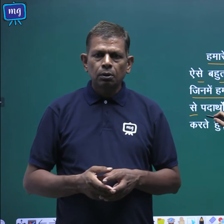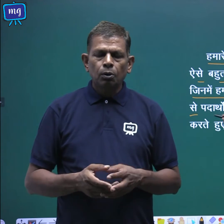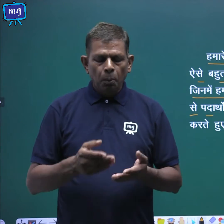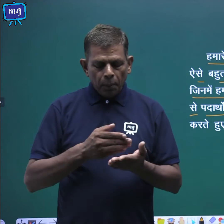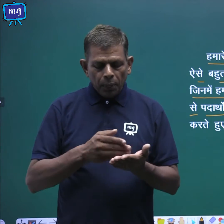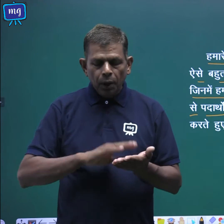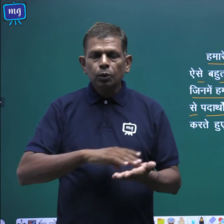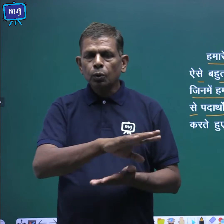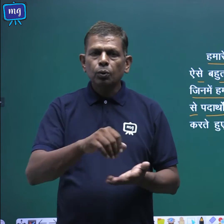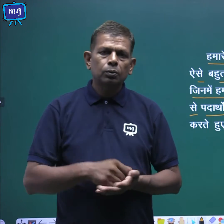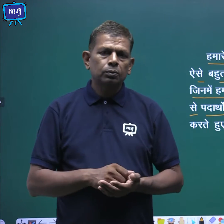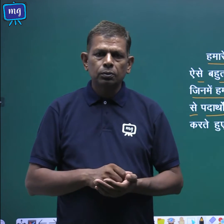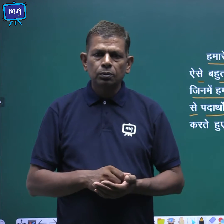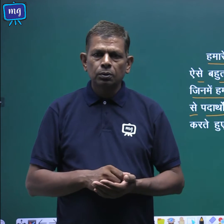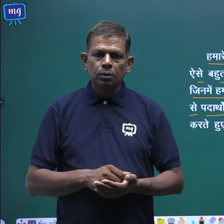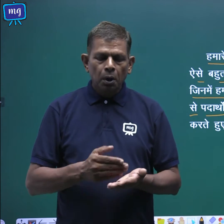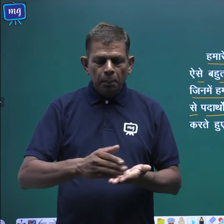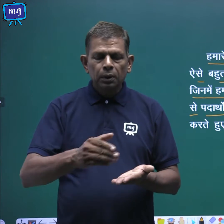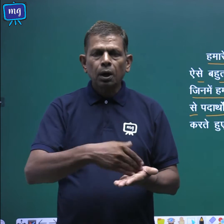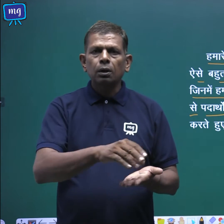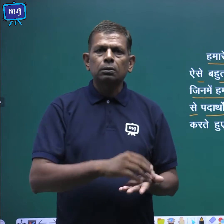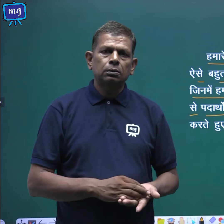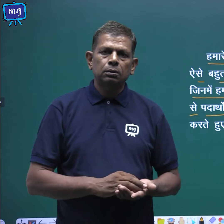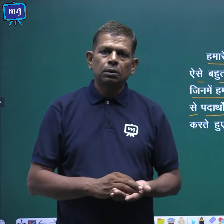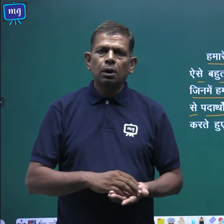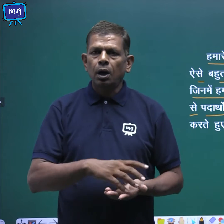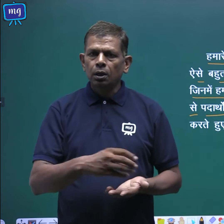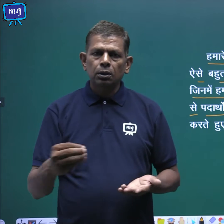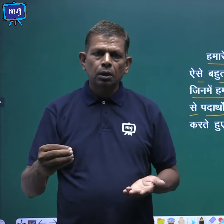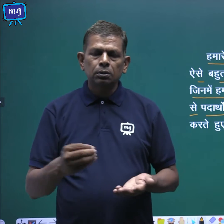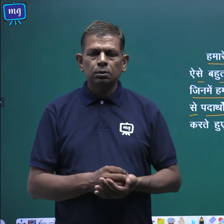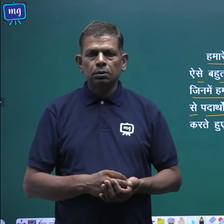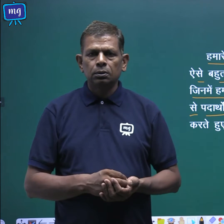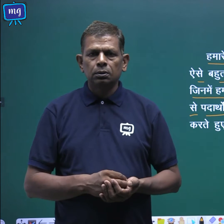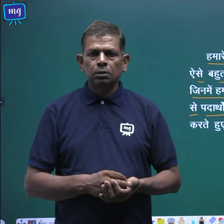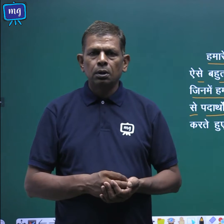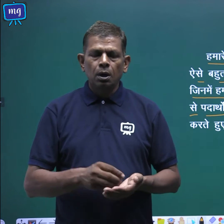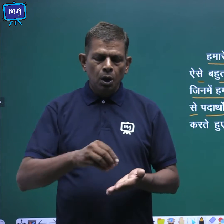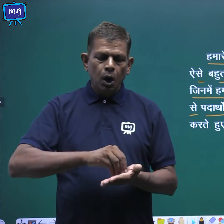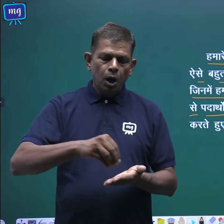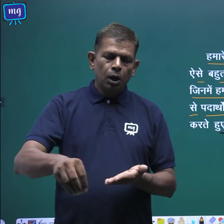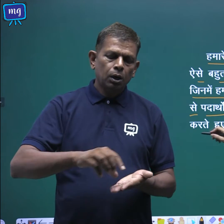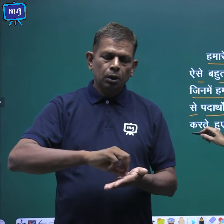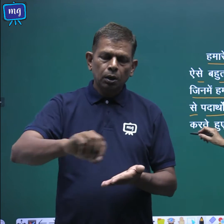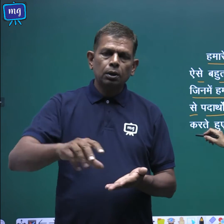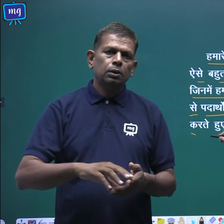पदार्थों को पृथक अर्थात अलग करते